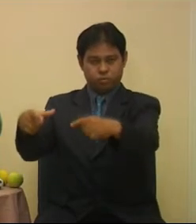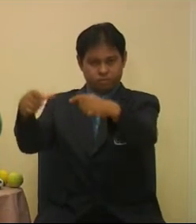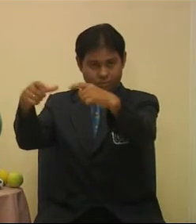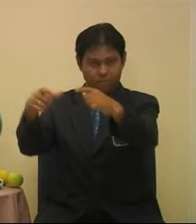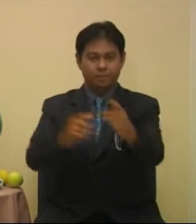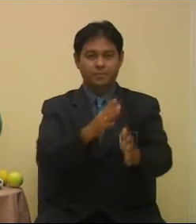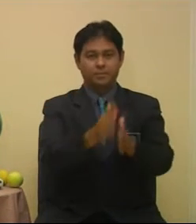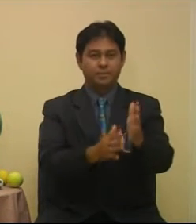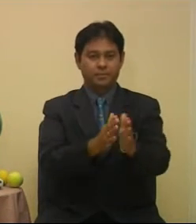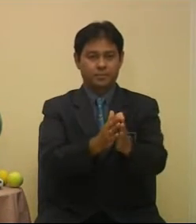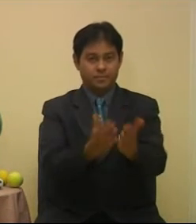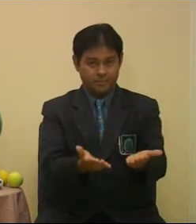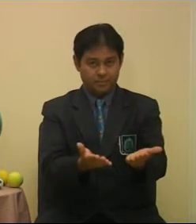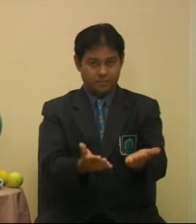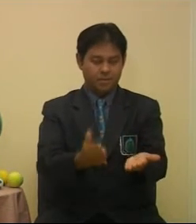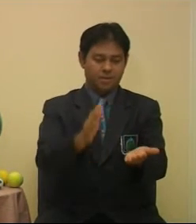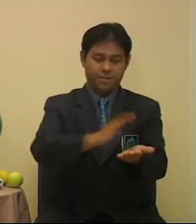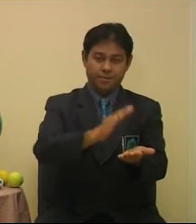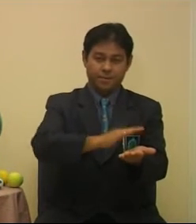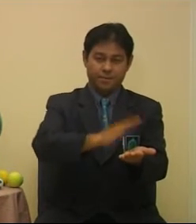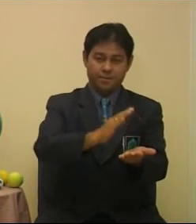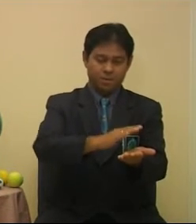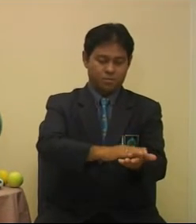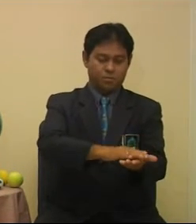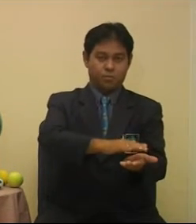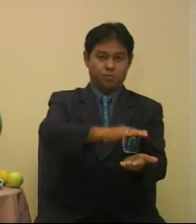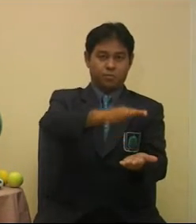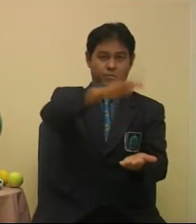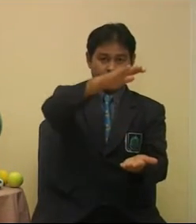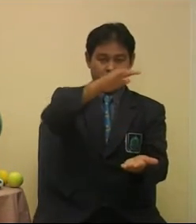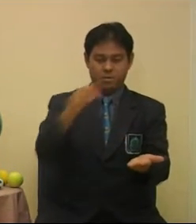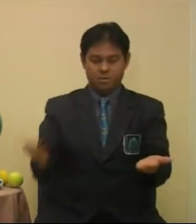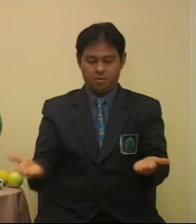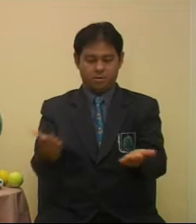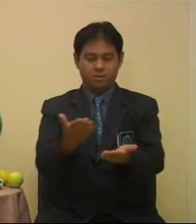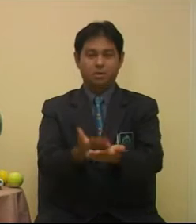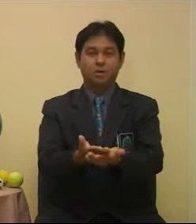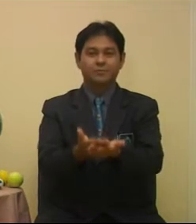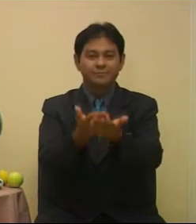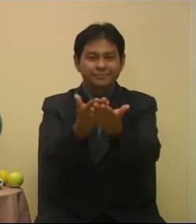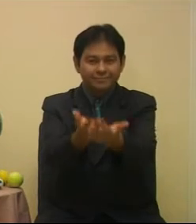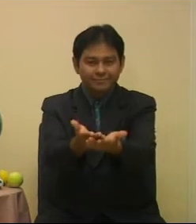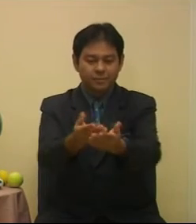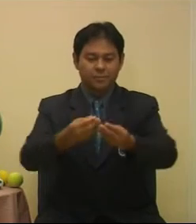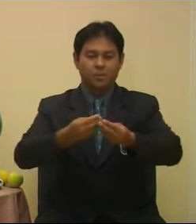การใช้หนังสือภาษามือไทยชุดนี้ขึ้นเพื่อเผยแพร่ไปยังหน่วยงานต่างๆอาทิเช่น